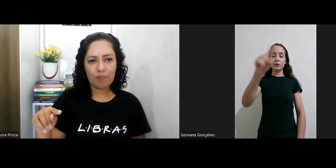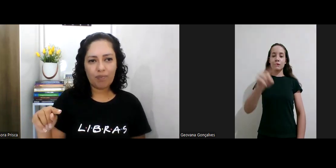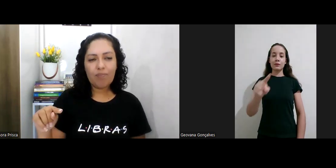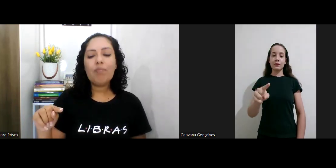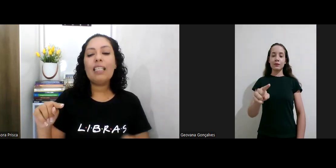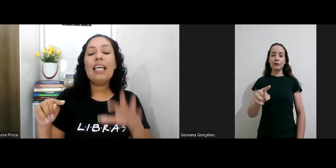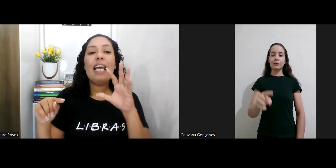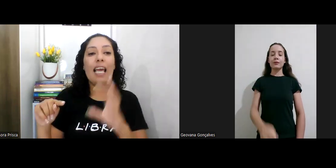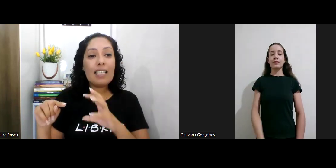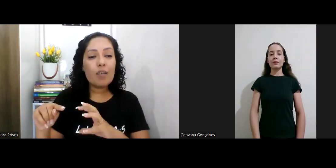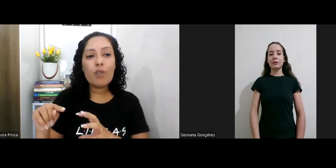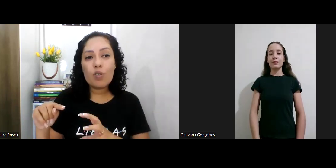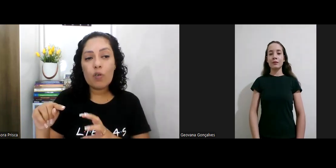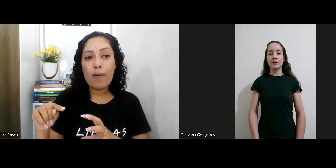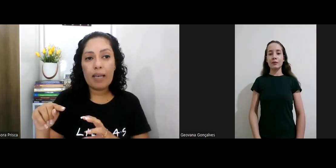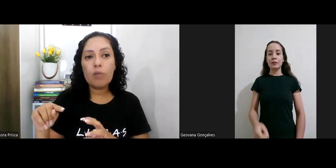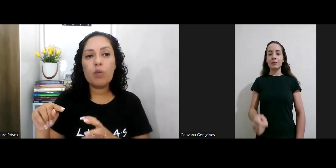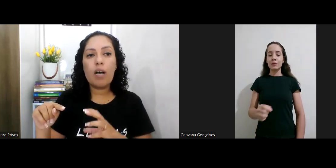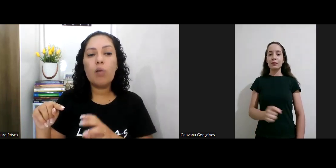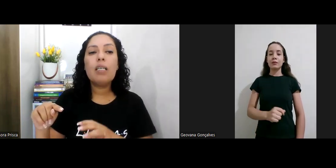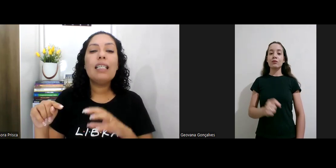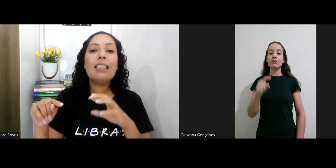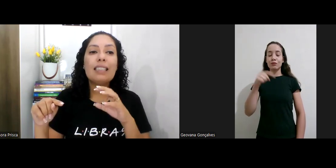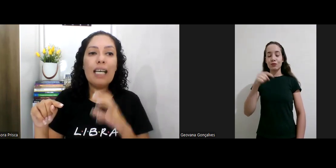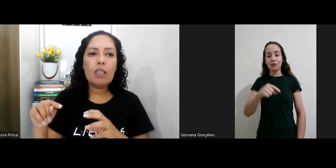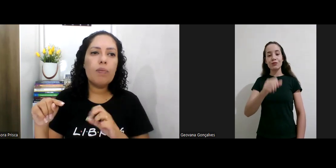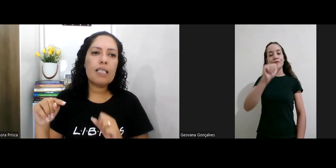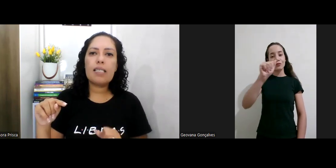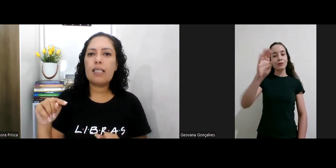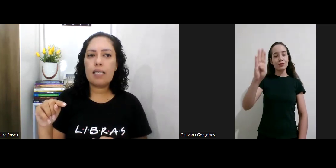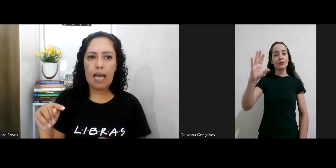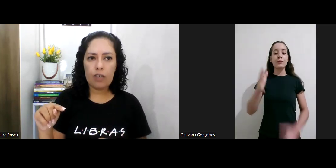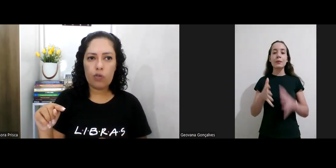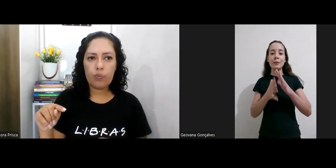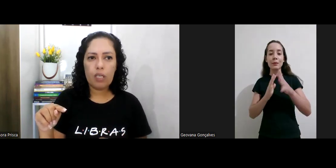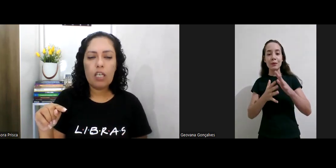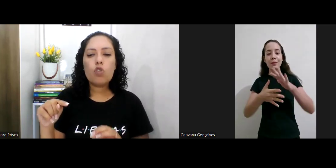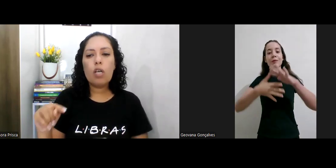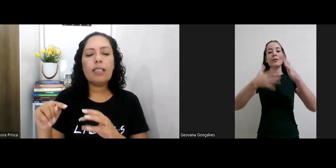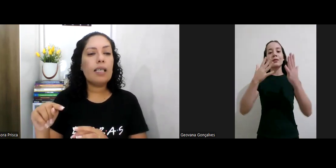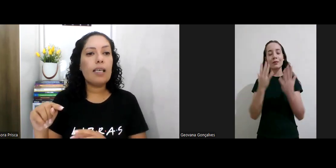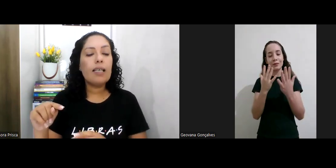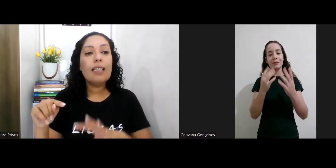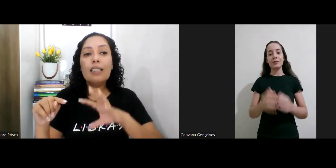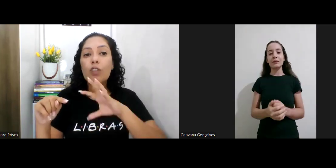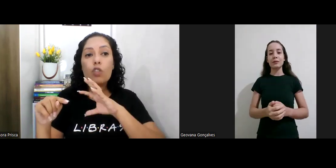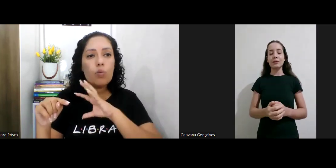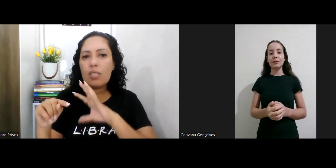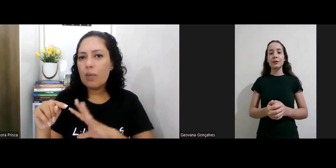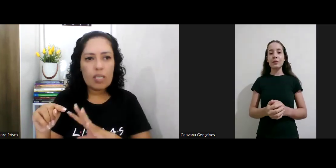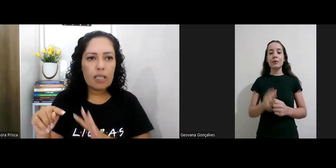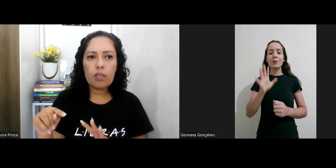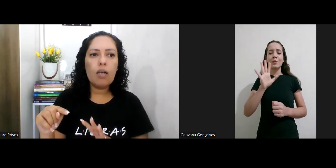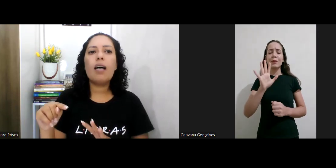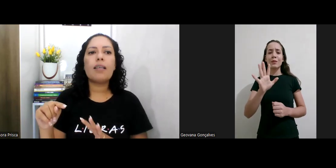Z. Esse é o nosso alfabeto manual da língua brasileira de sinais. Só que nós